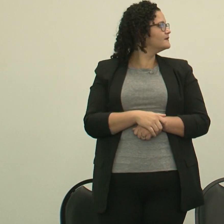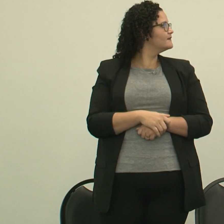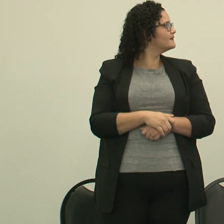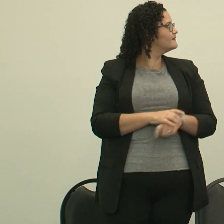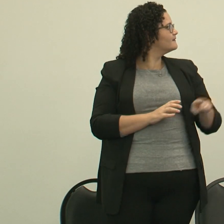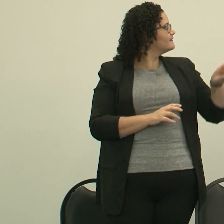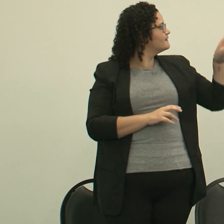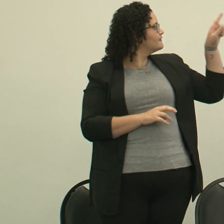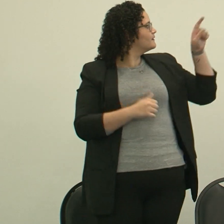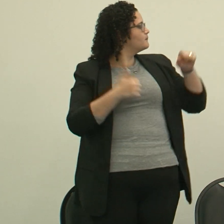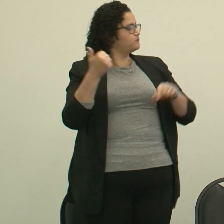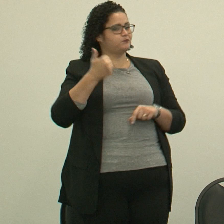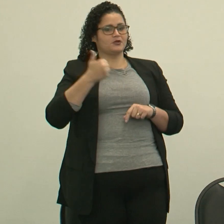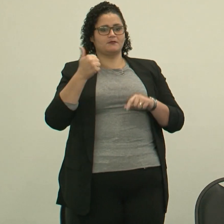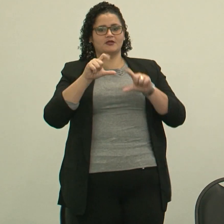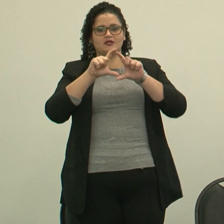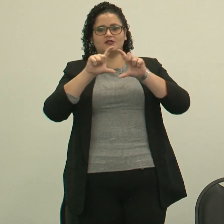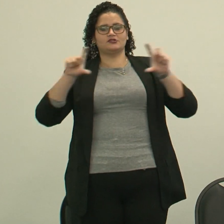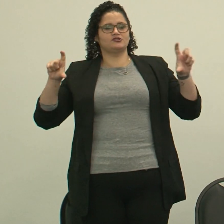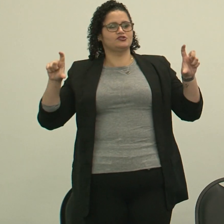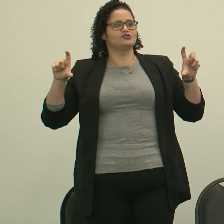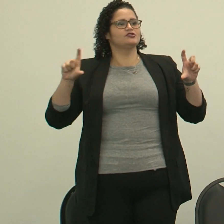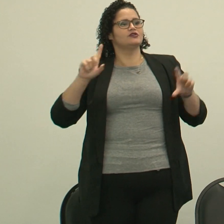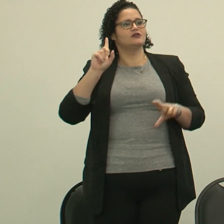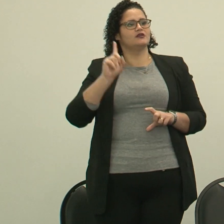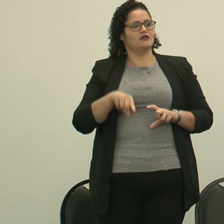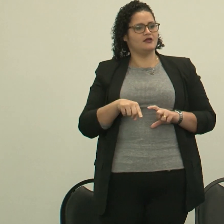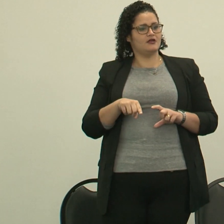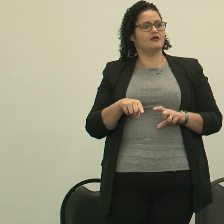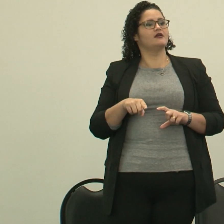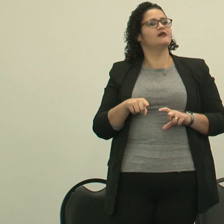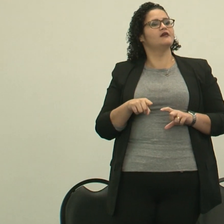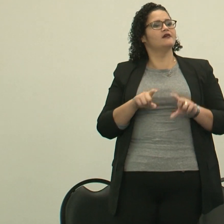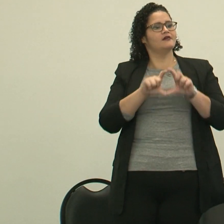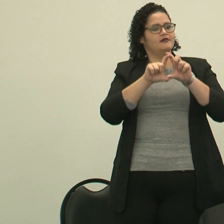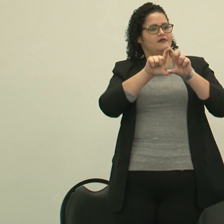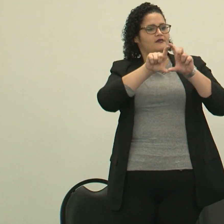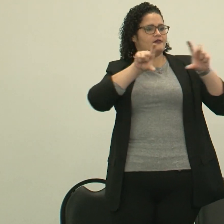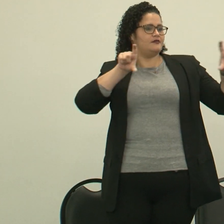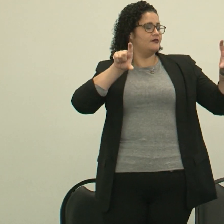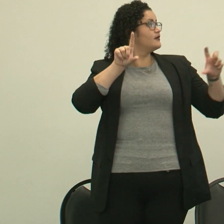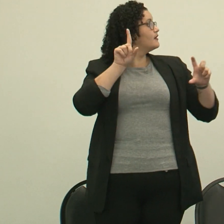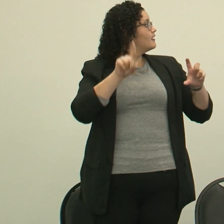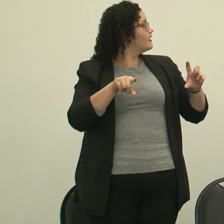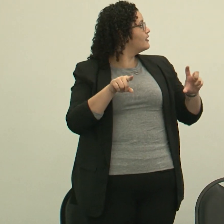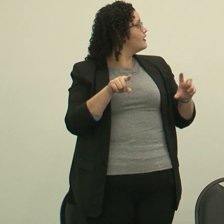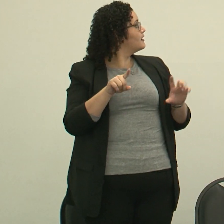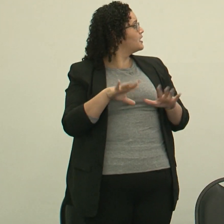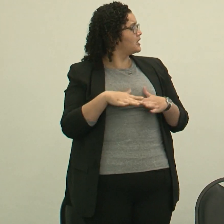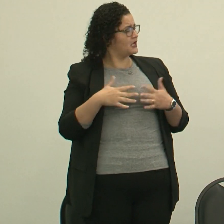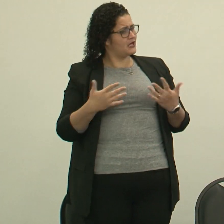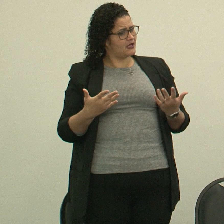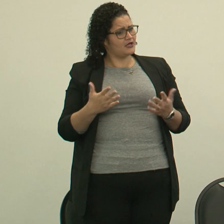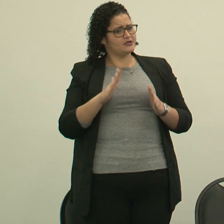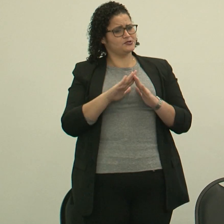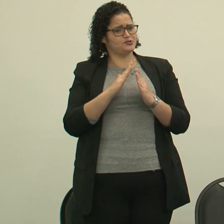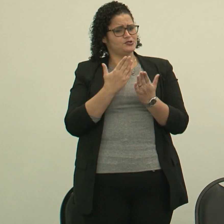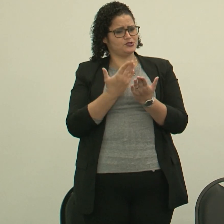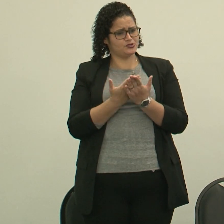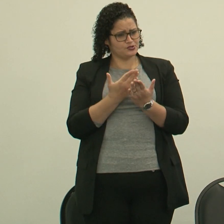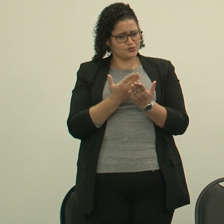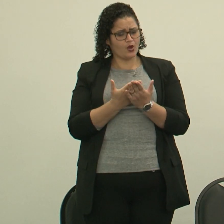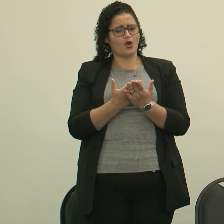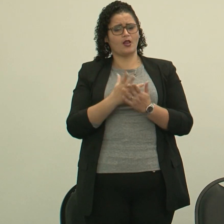Bom, a primeira tirinha deles, o grupo lá de trás, a primeira tirinha deles foi a seguinte: caramba, a